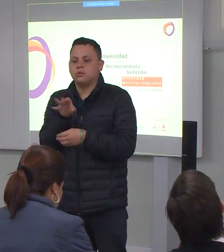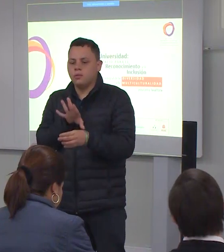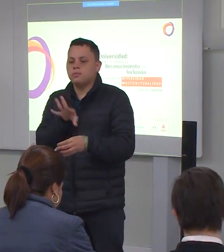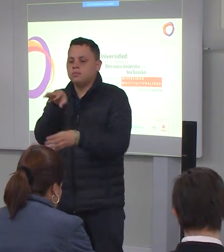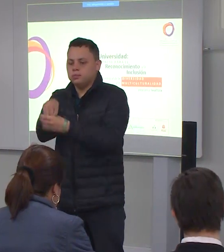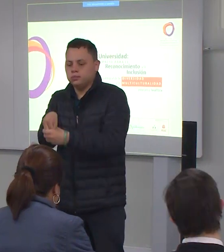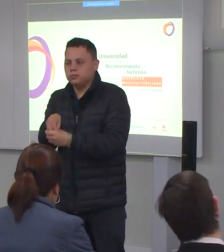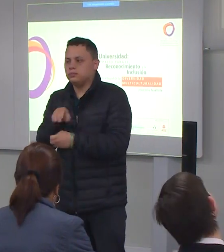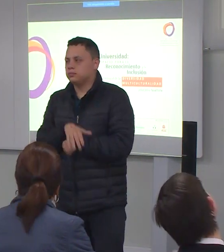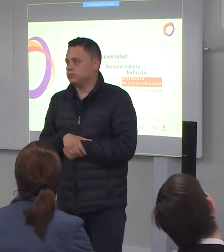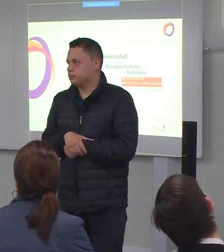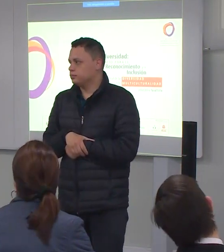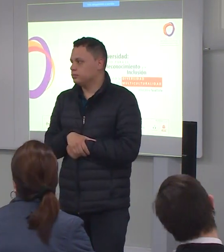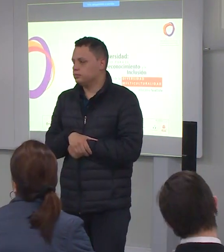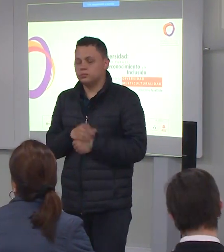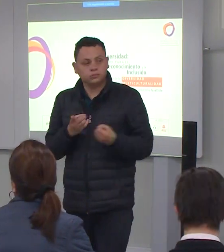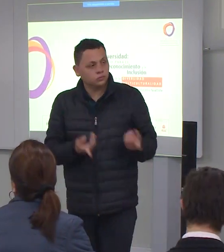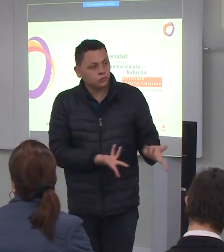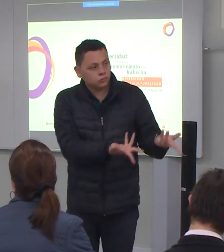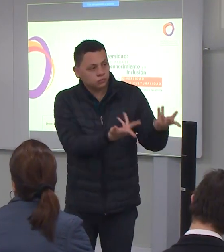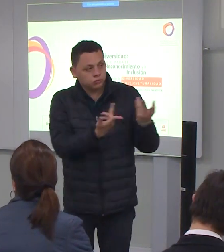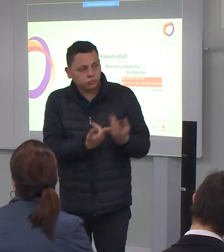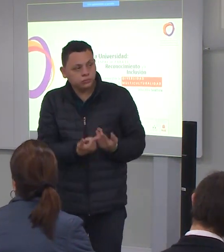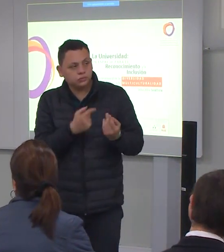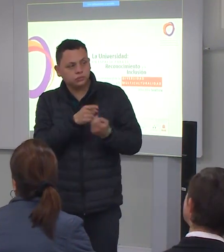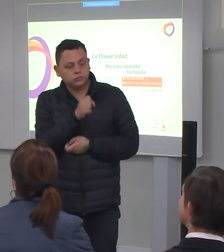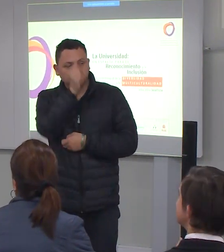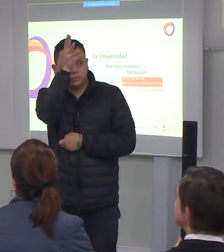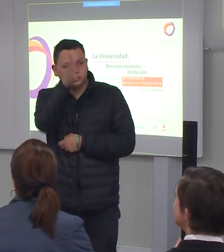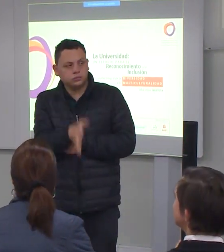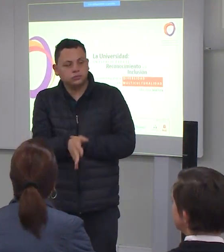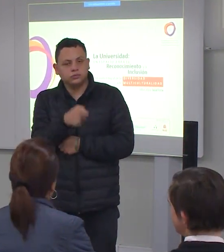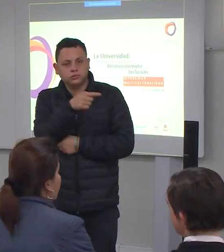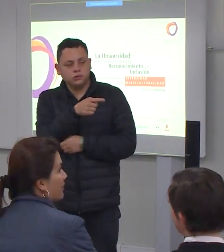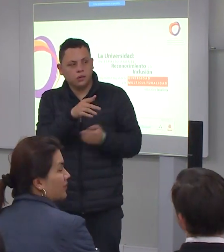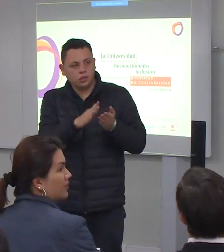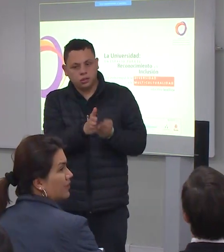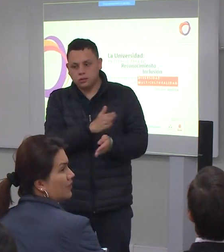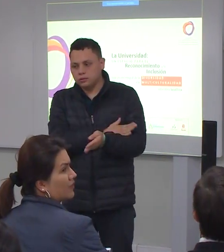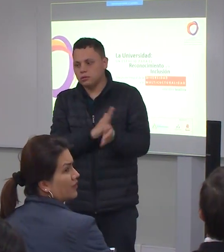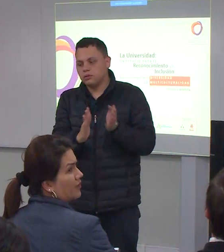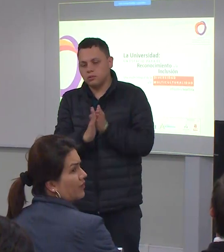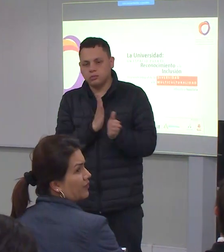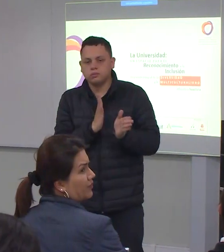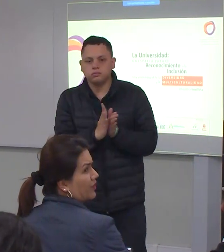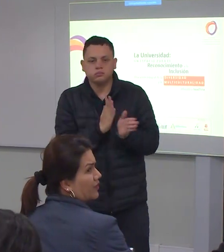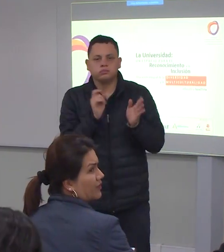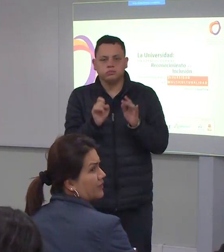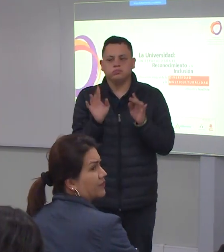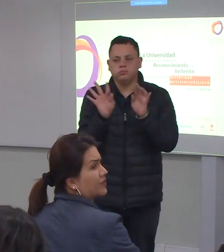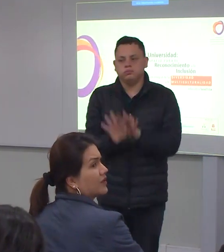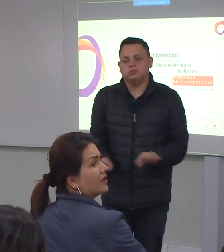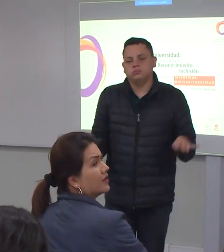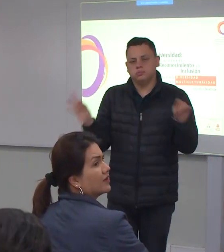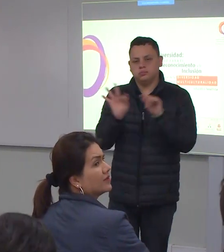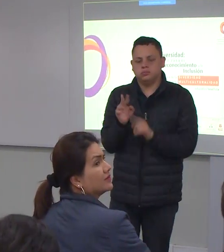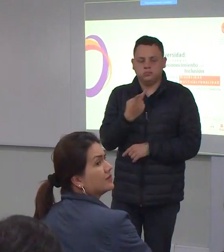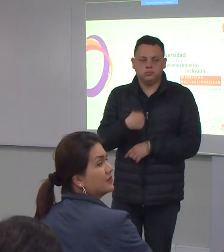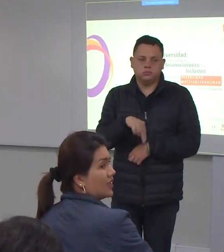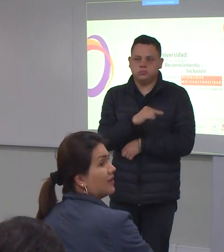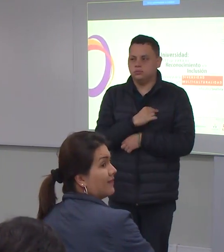y por eso todos esos procesos didácticos que usted nos hablaba en este momento pues son importantes para nosotros